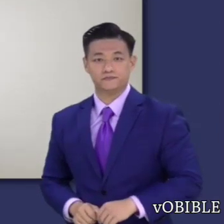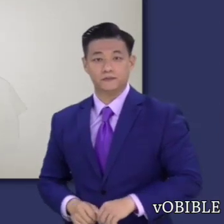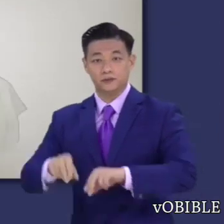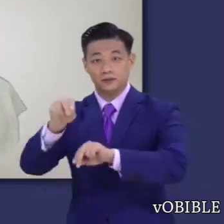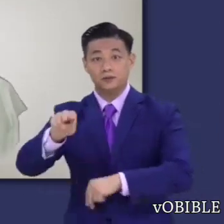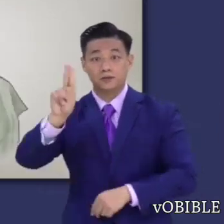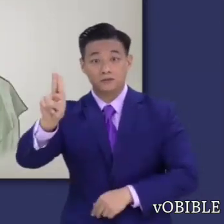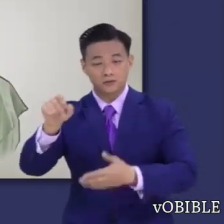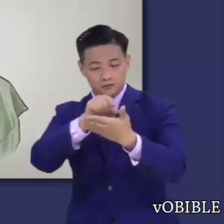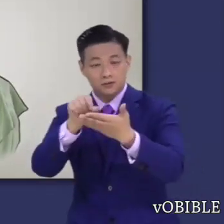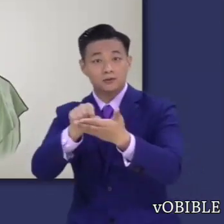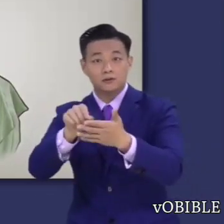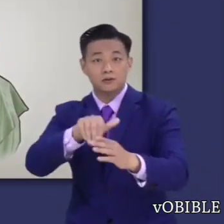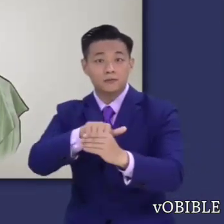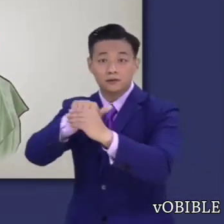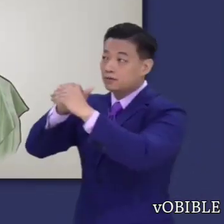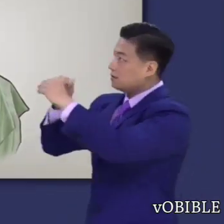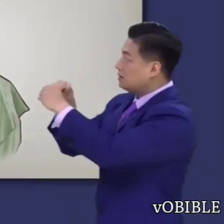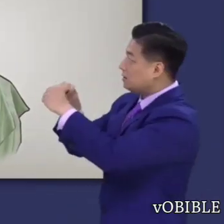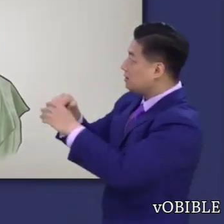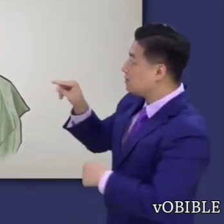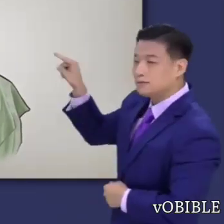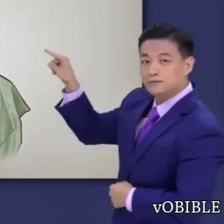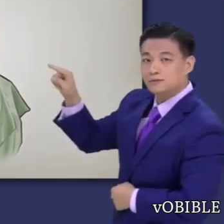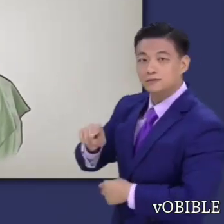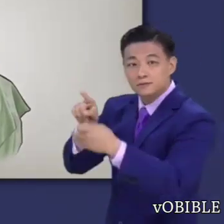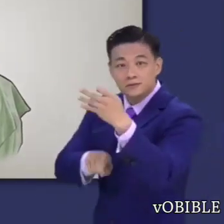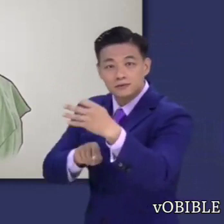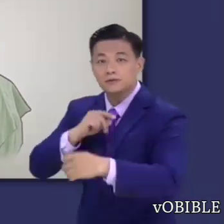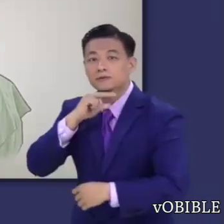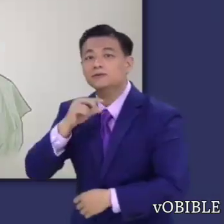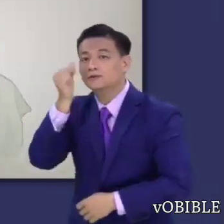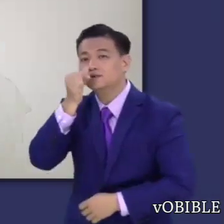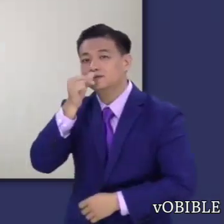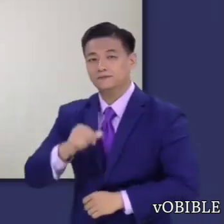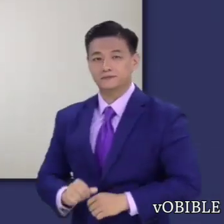的弟兄该由的。该由是当时常见的罗马名字。